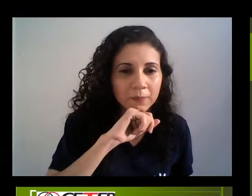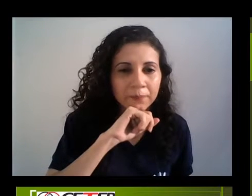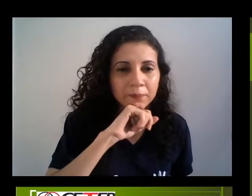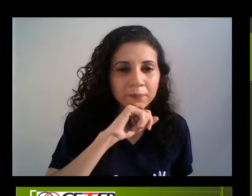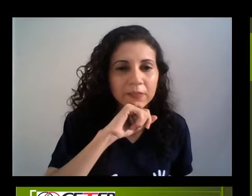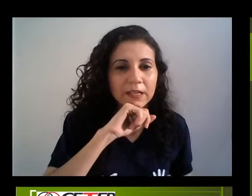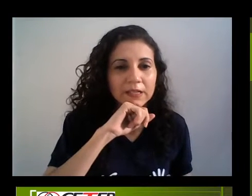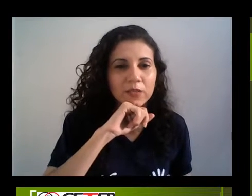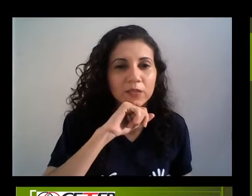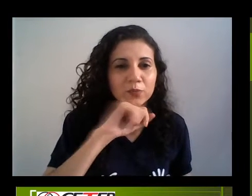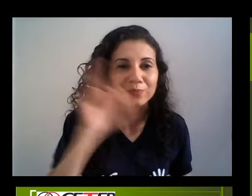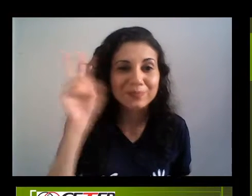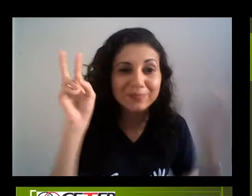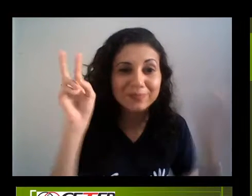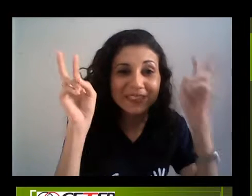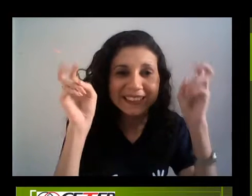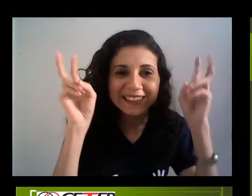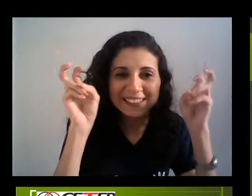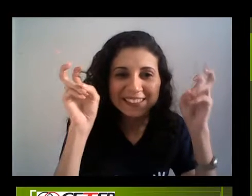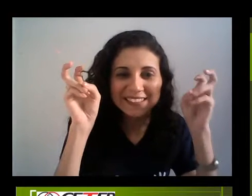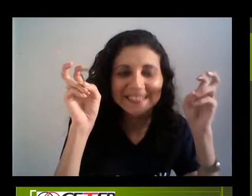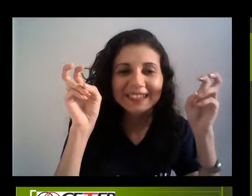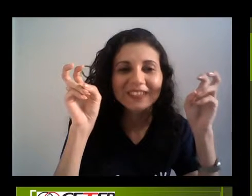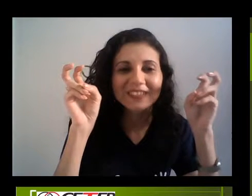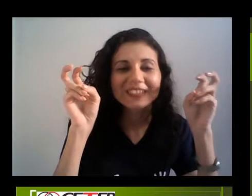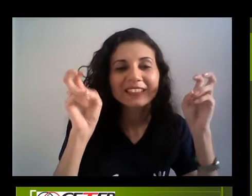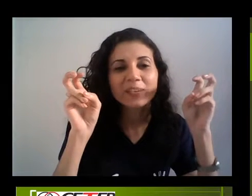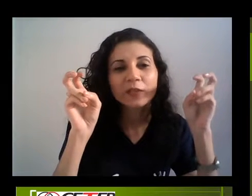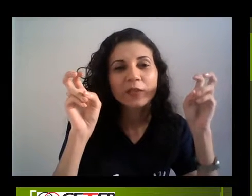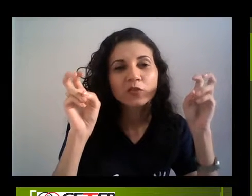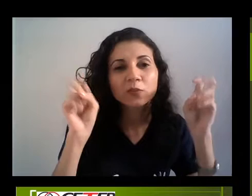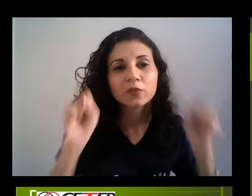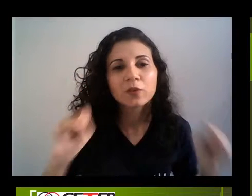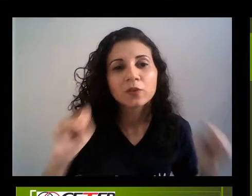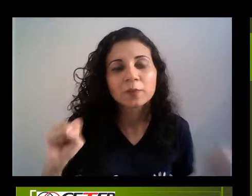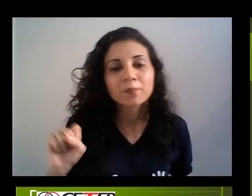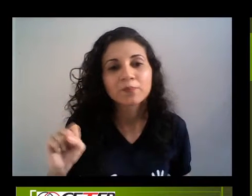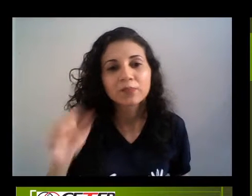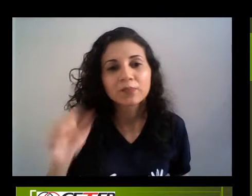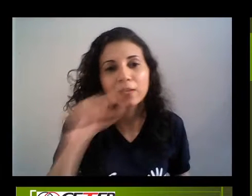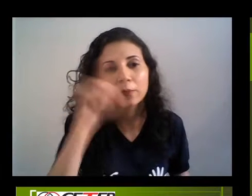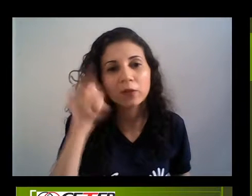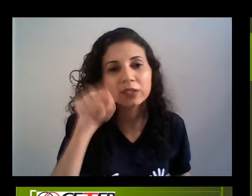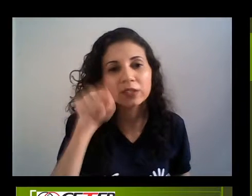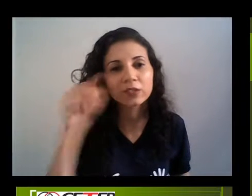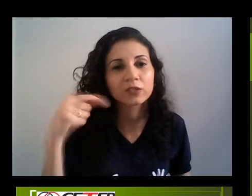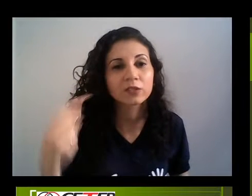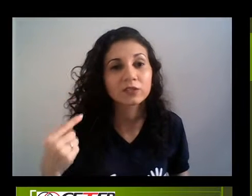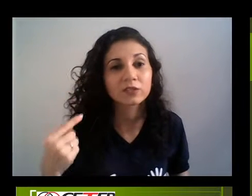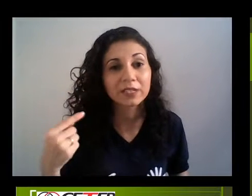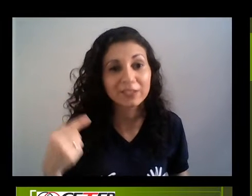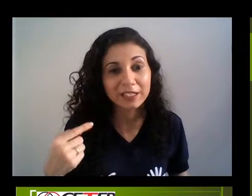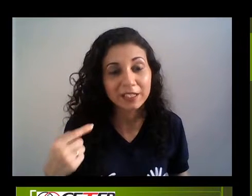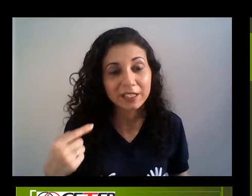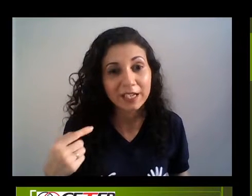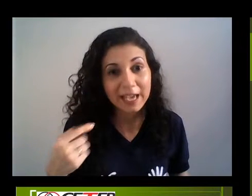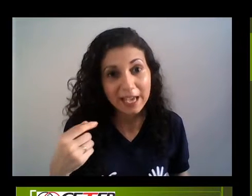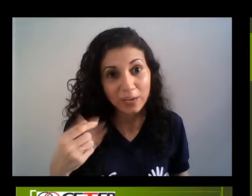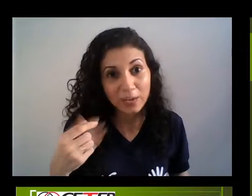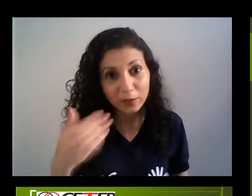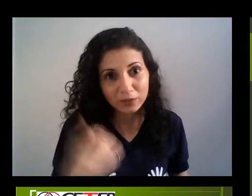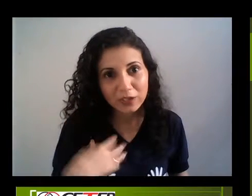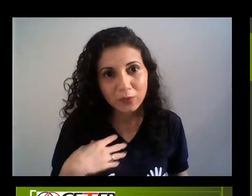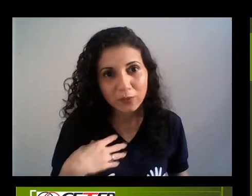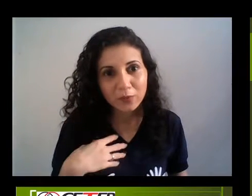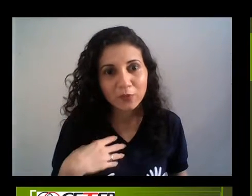videozinho. Tem um desenho, digamos assim, abaixo do meu nome, né? Uma bolinha com um negocinho. Aquilo dali é o